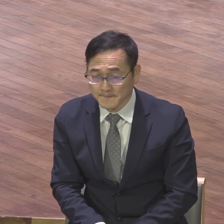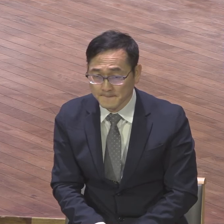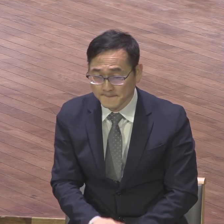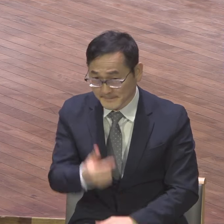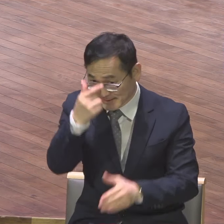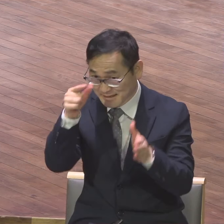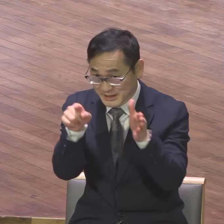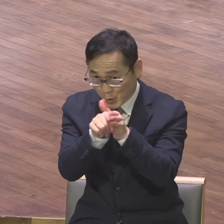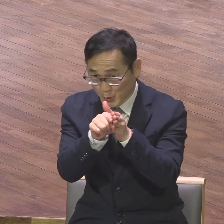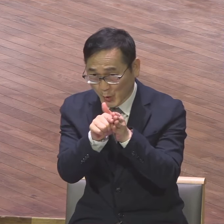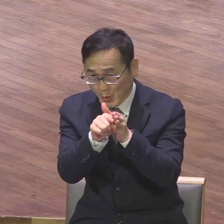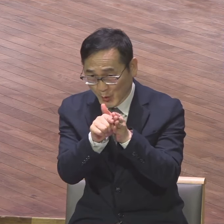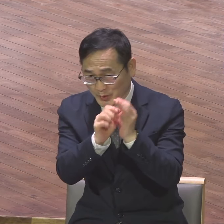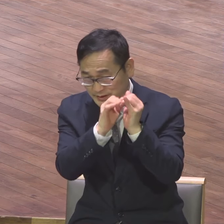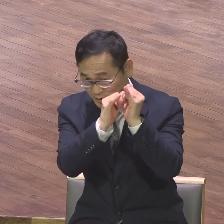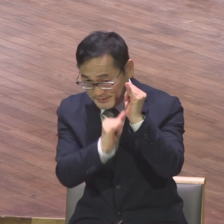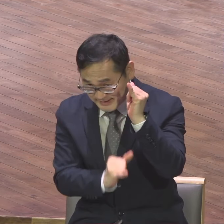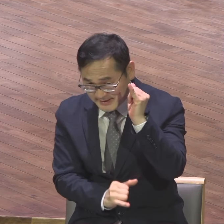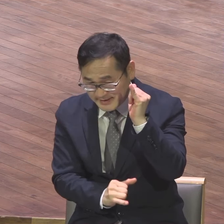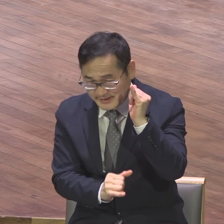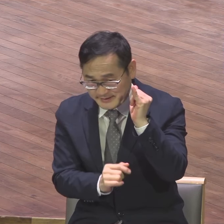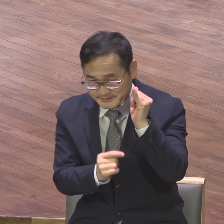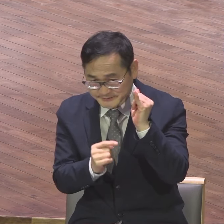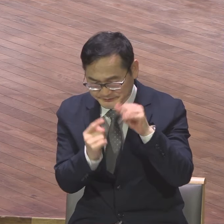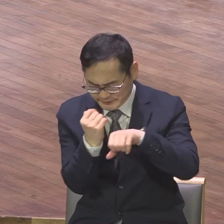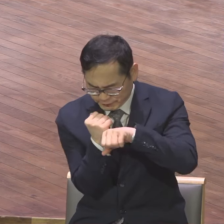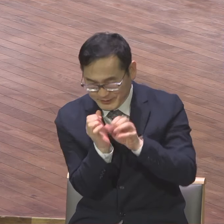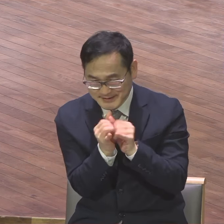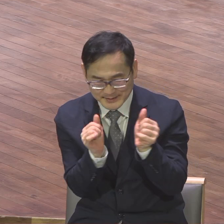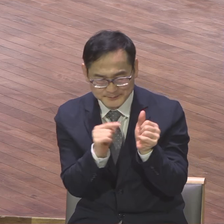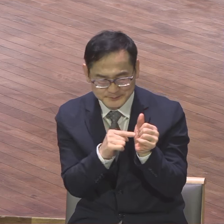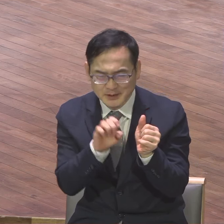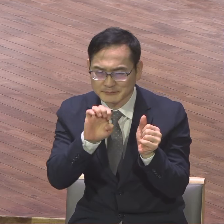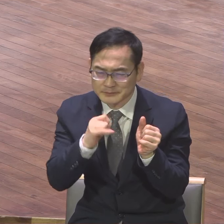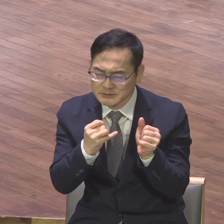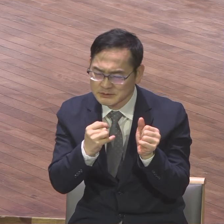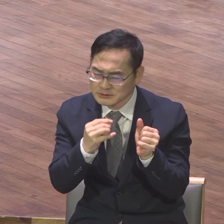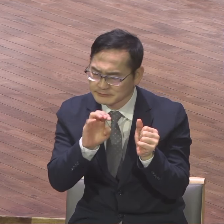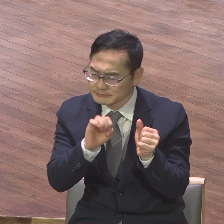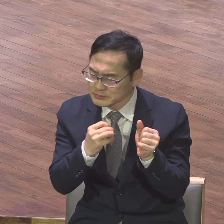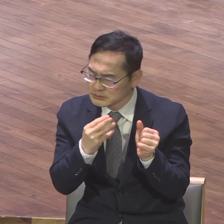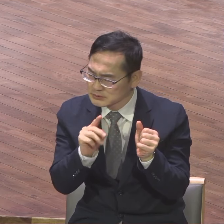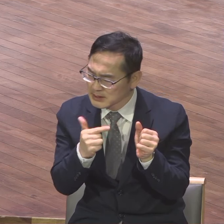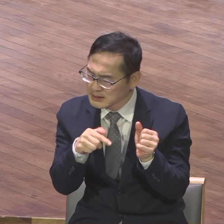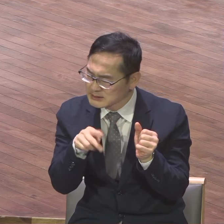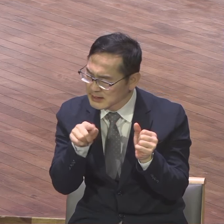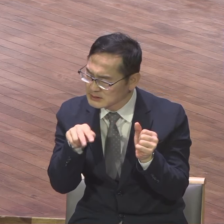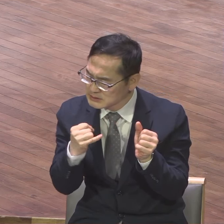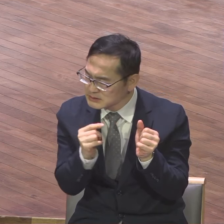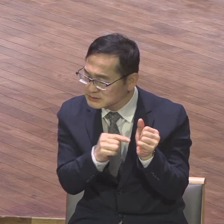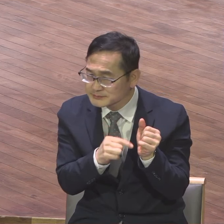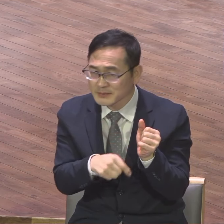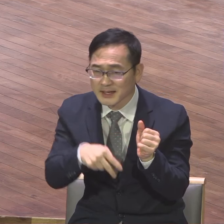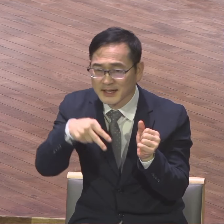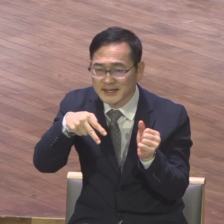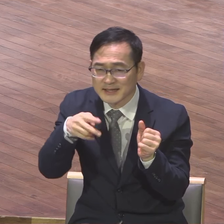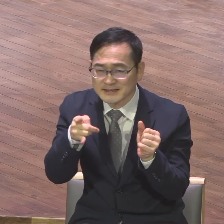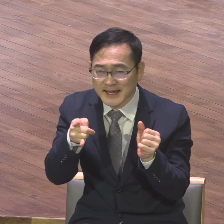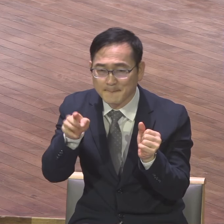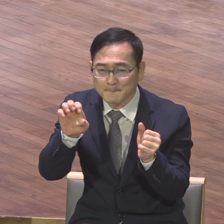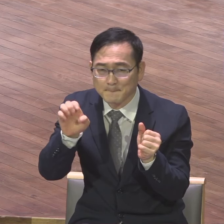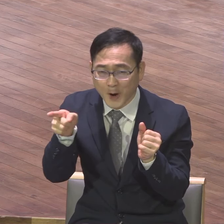기독교 사상가 유명하죠. 프랑스에서 셰프 신학교 유명합니다. 셰프 박사가